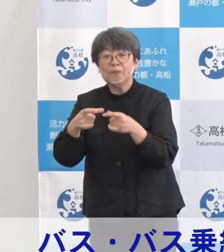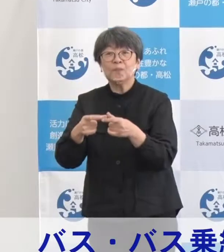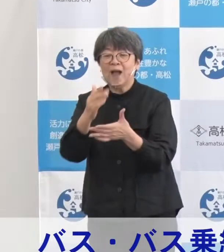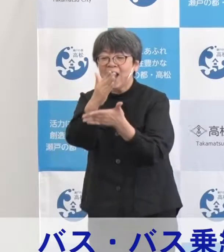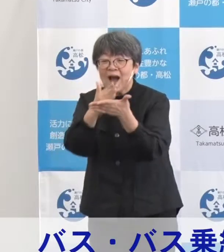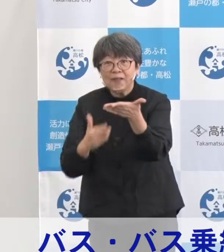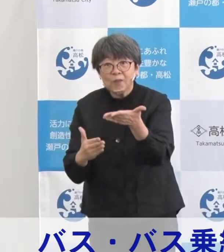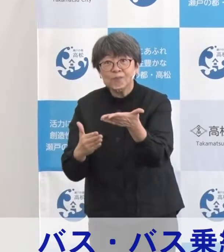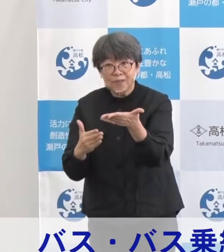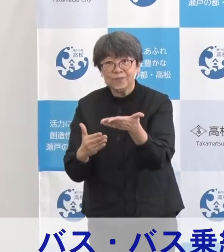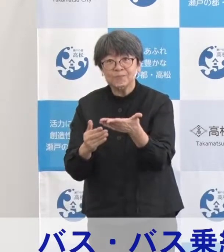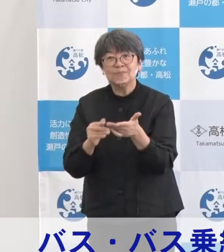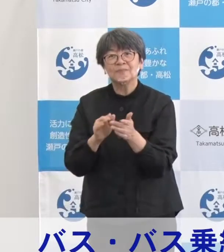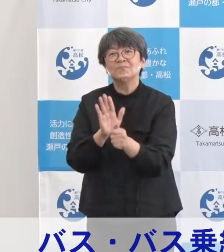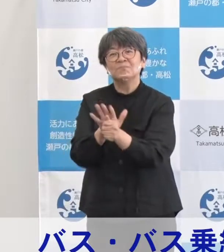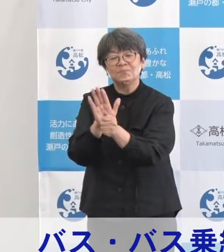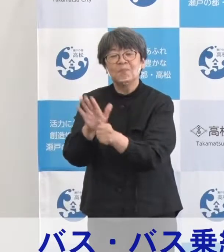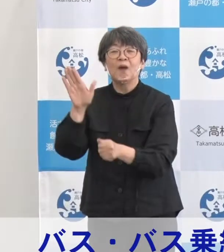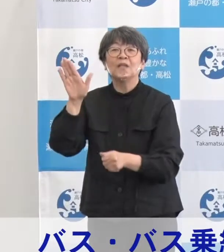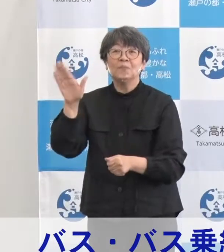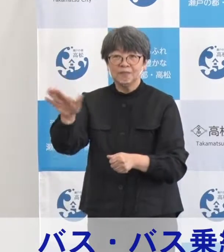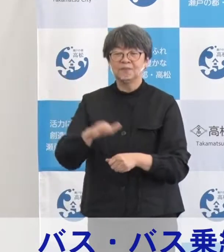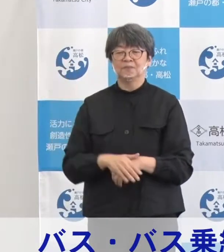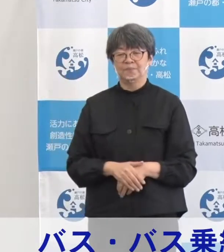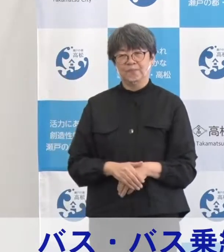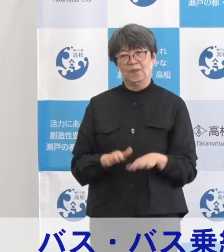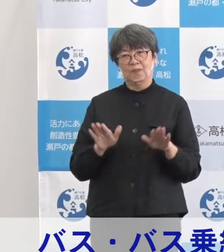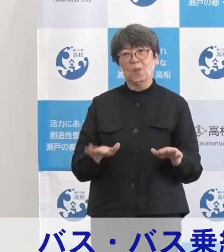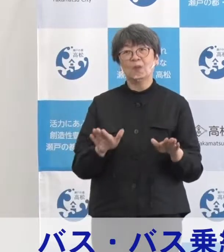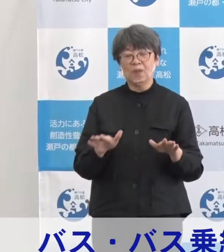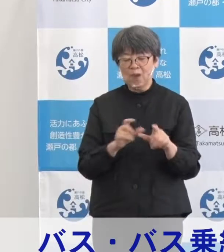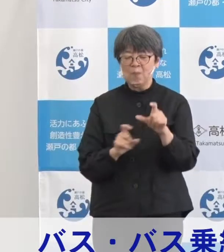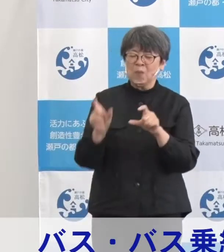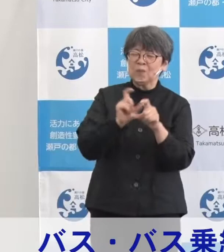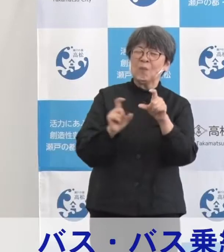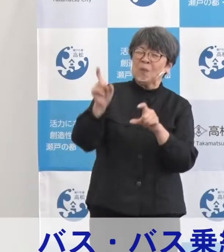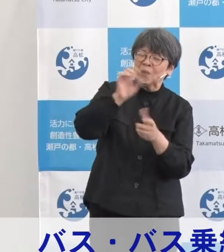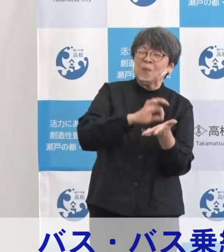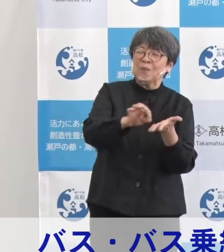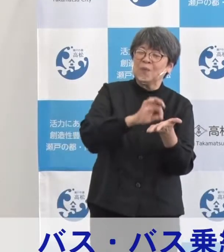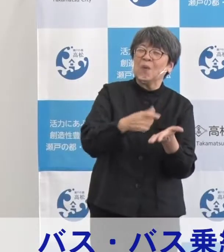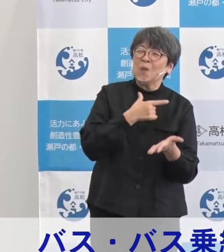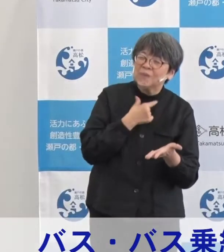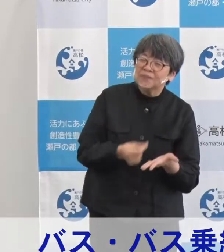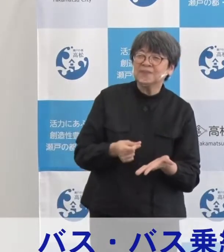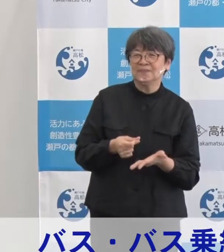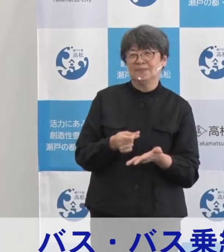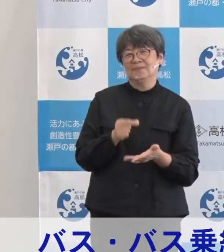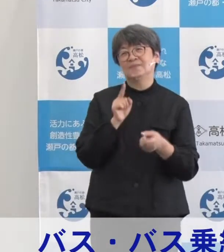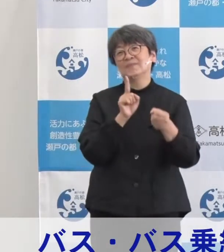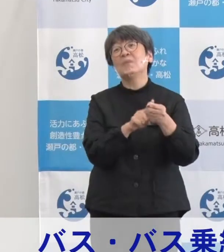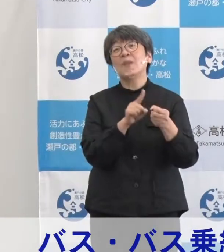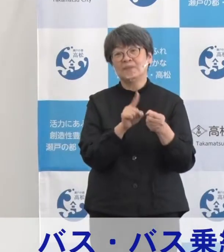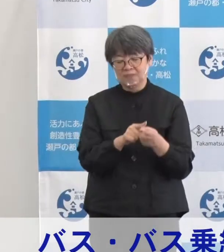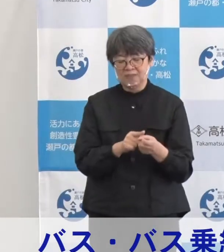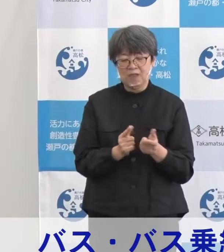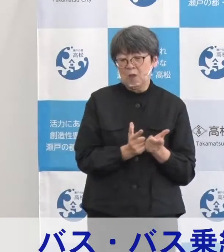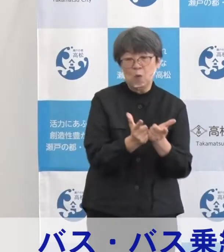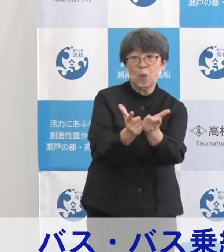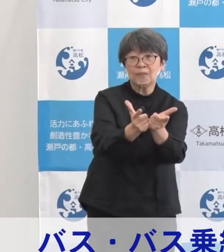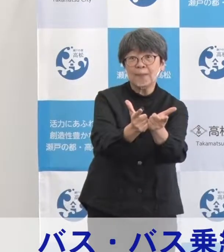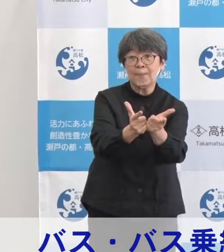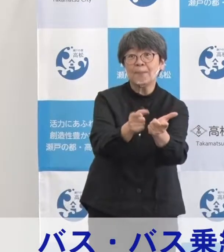しているところでございます今回はまあさらなる利用促進策といたしまして新たに路線バスと